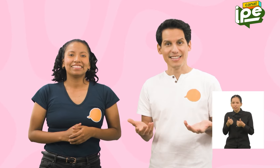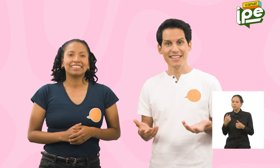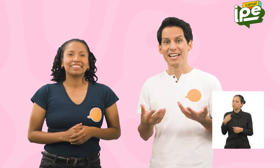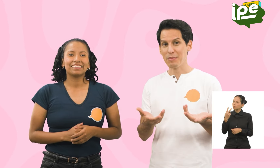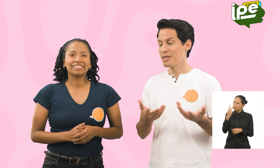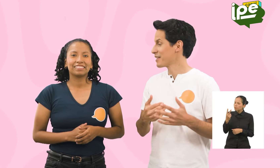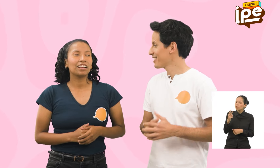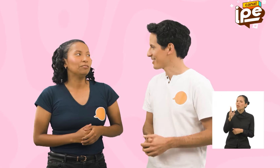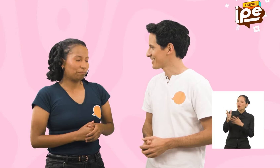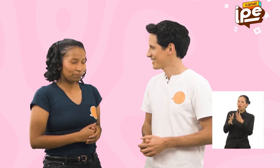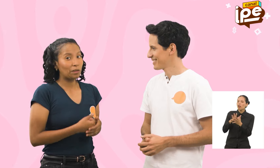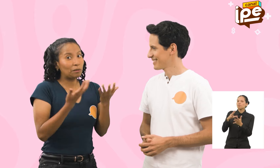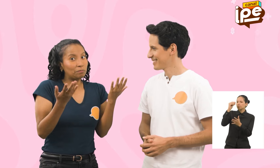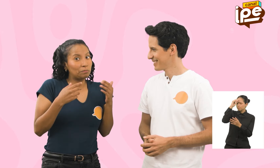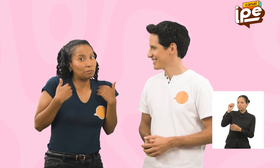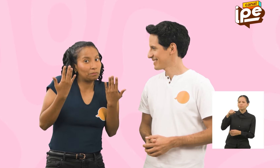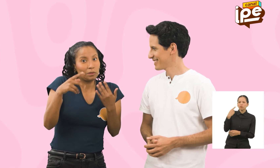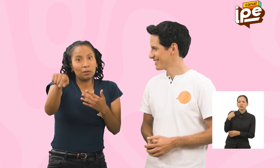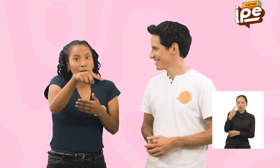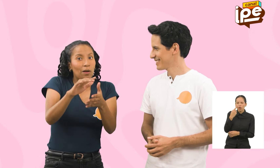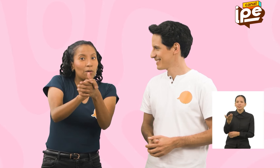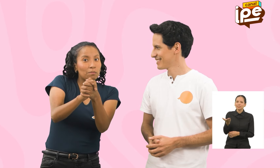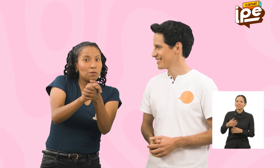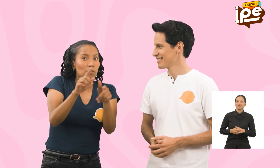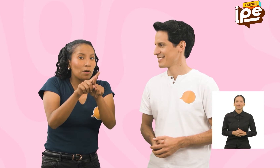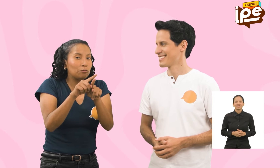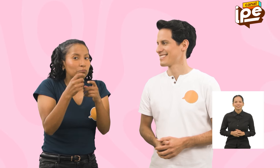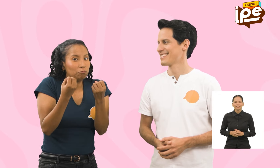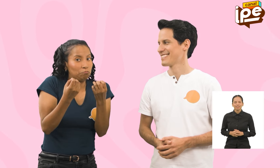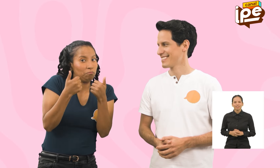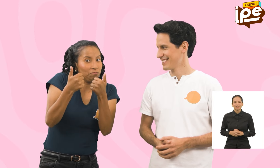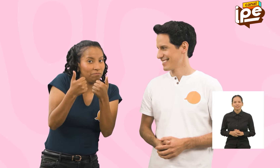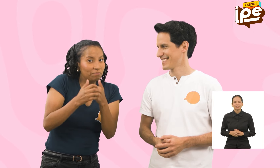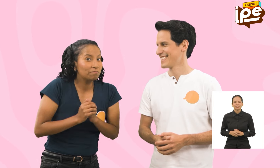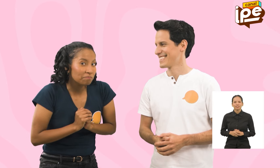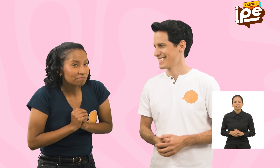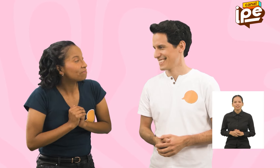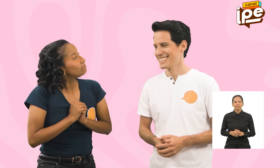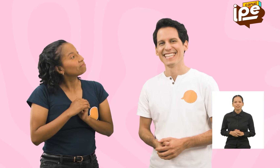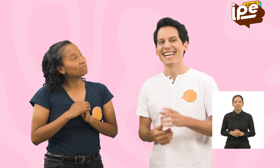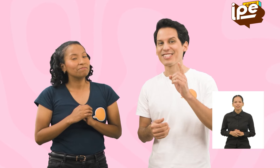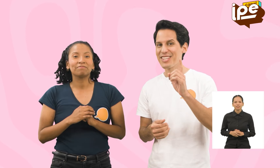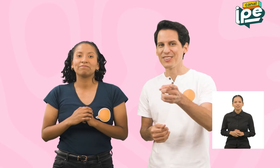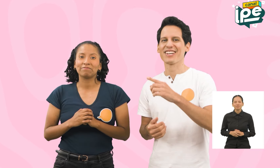señas que hemos aprendido Espero que nuestros amigos también les haya ido bien Seguro